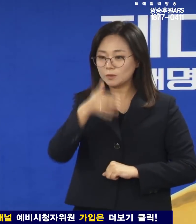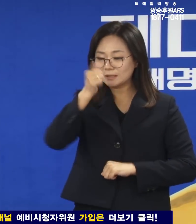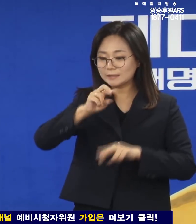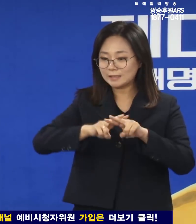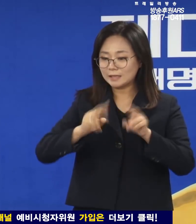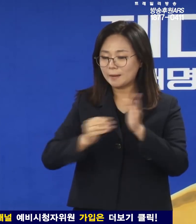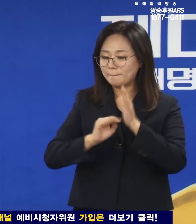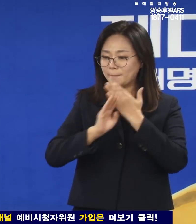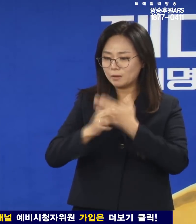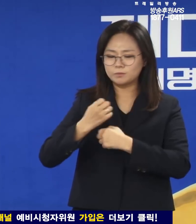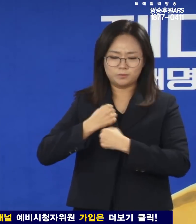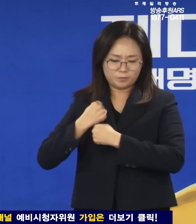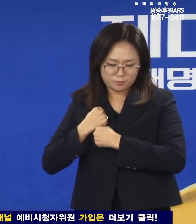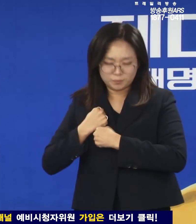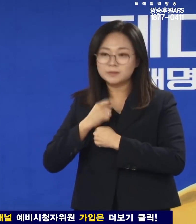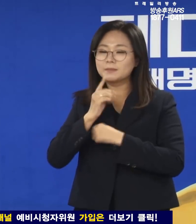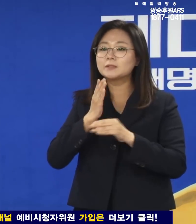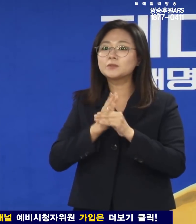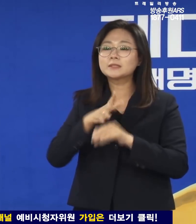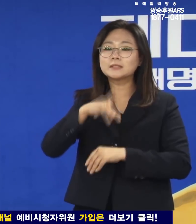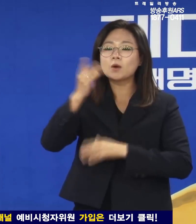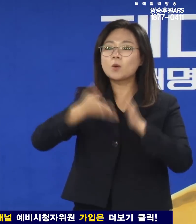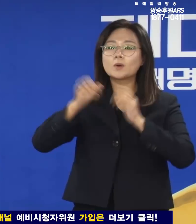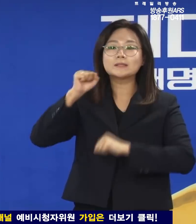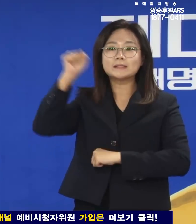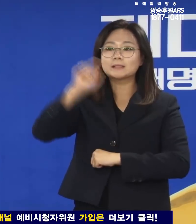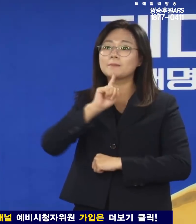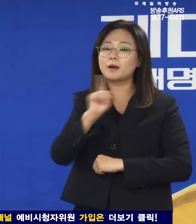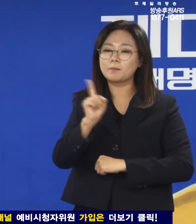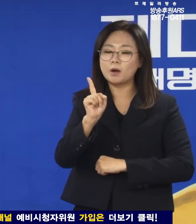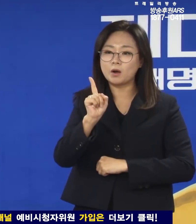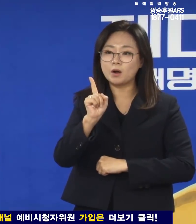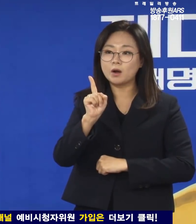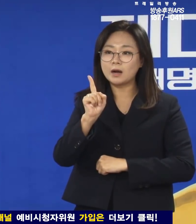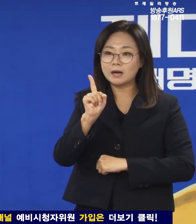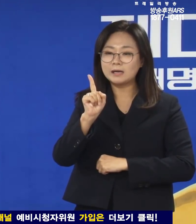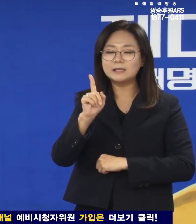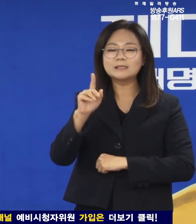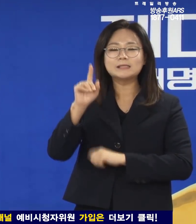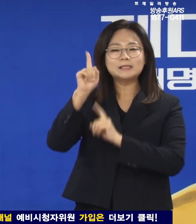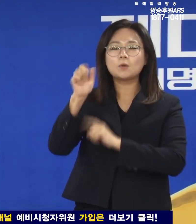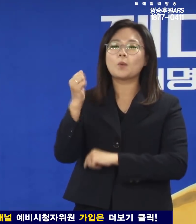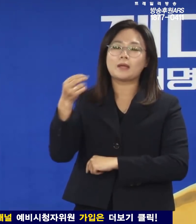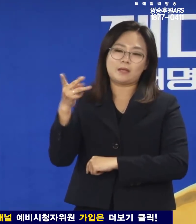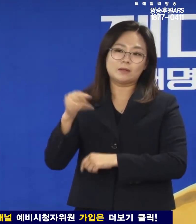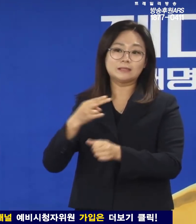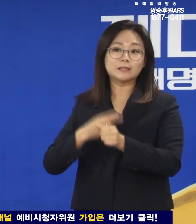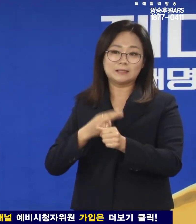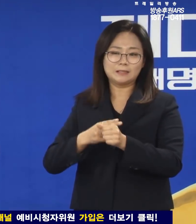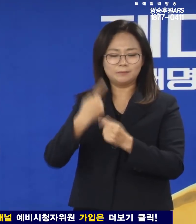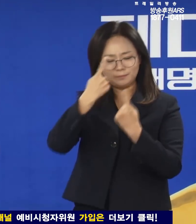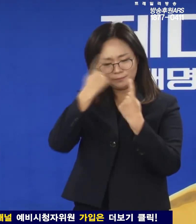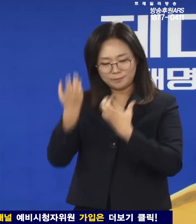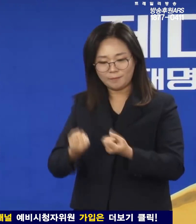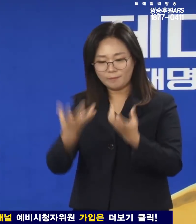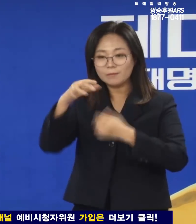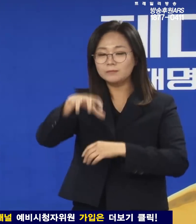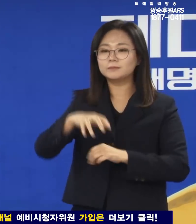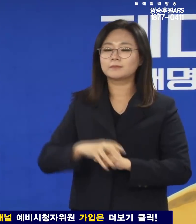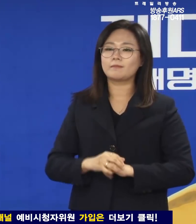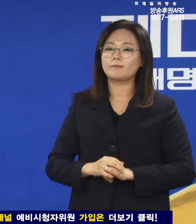검찰총장 사퇴 후 칩거했던 윤 후보의 첫 공식 행사는 우당 이회영 선생의 추모